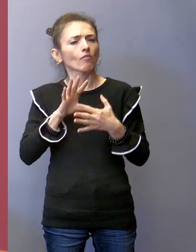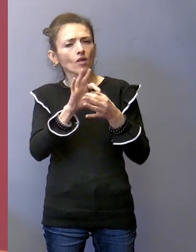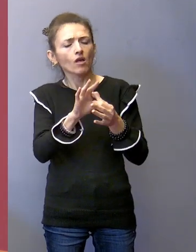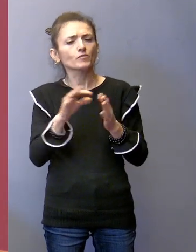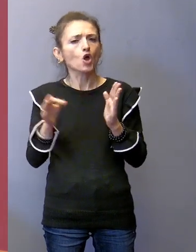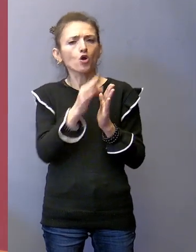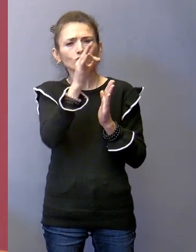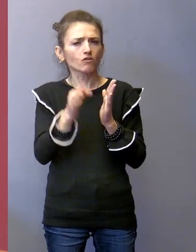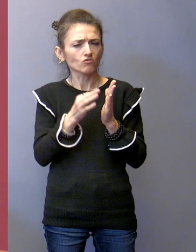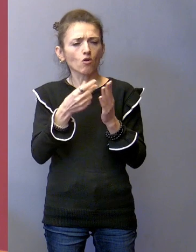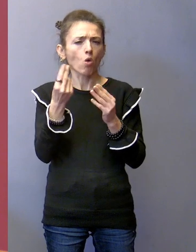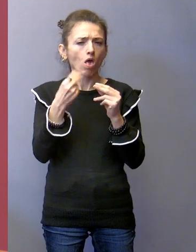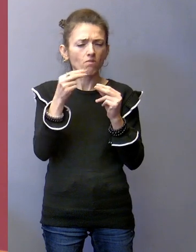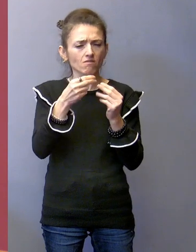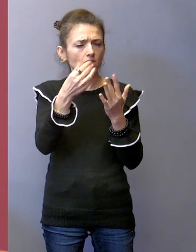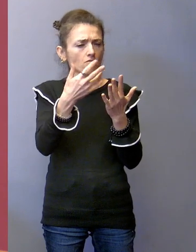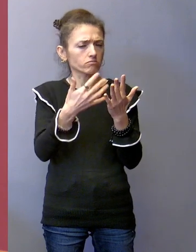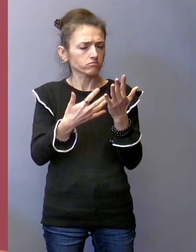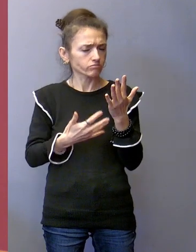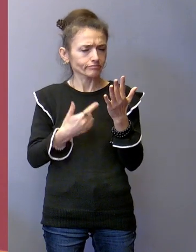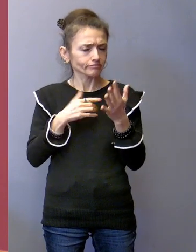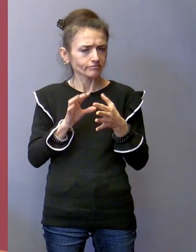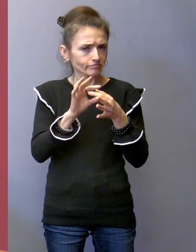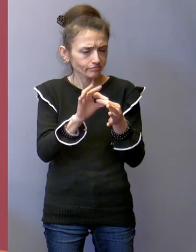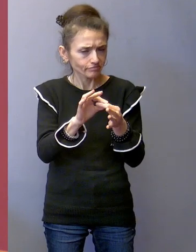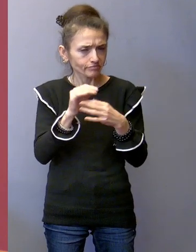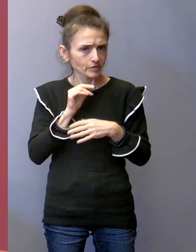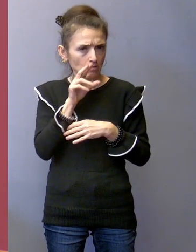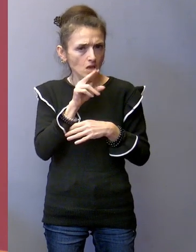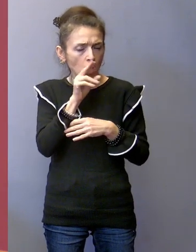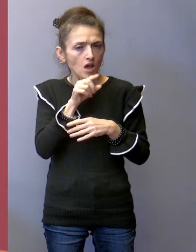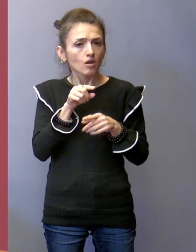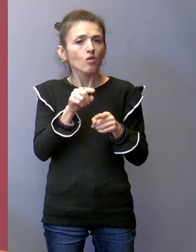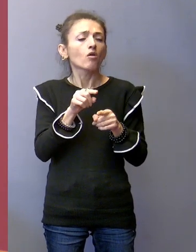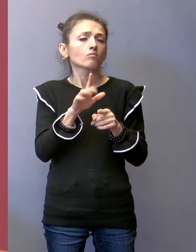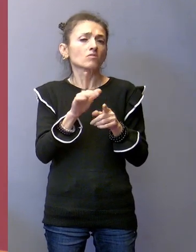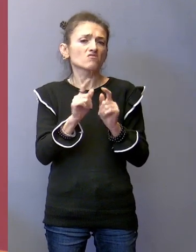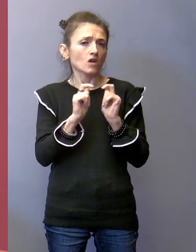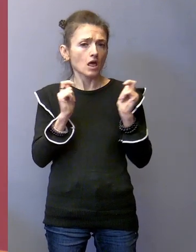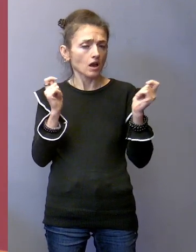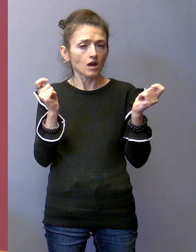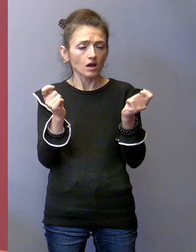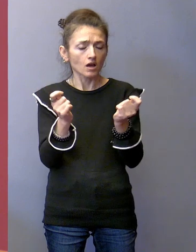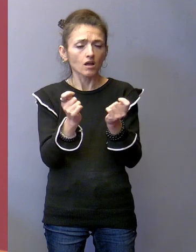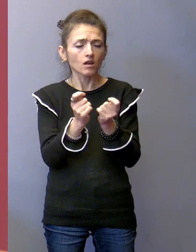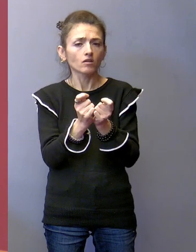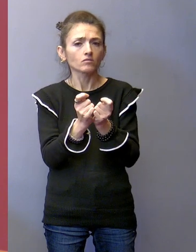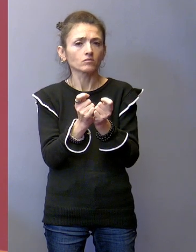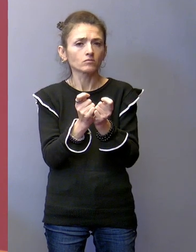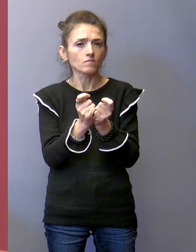ed emendamenti Dunque tratterò in generale su questi su queste questioni